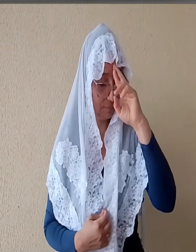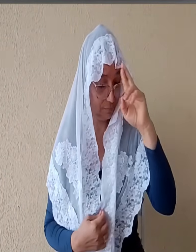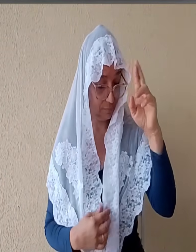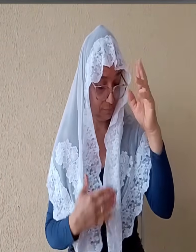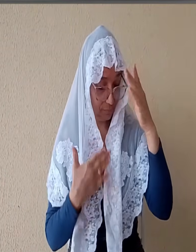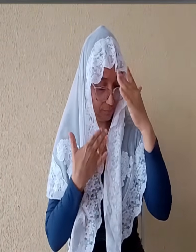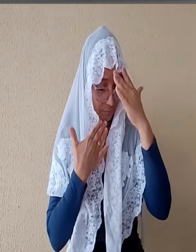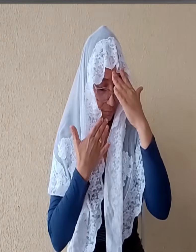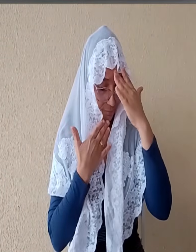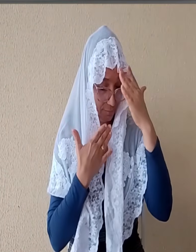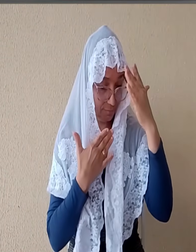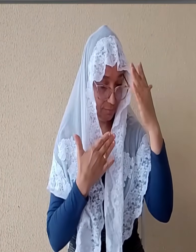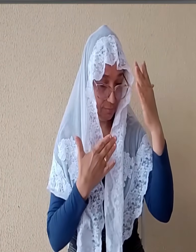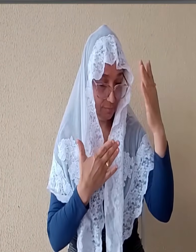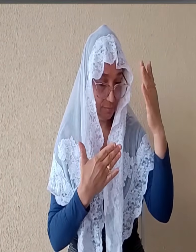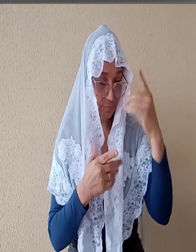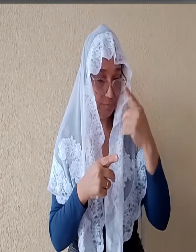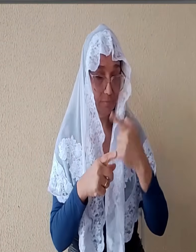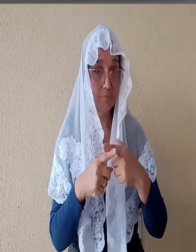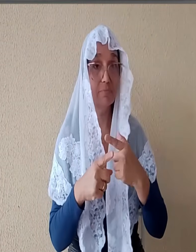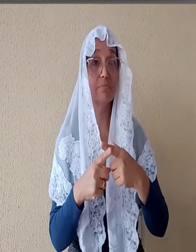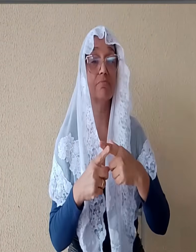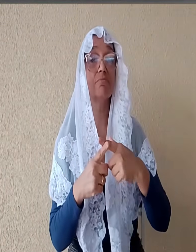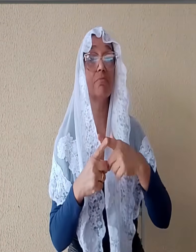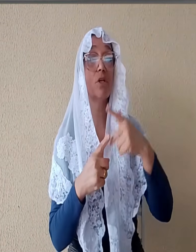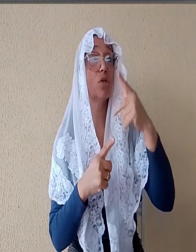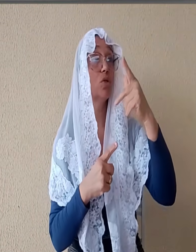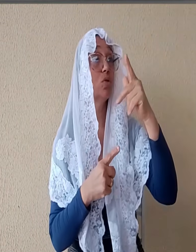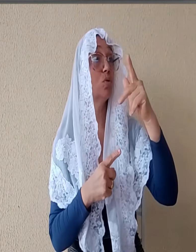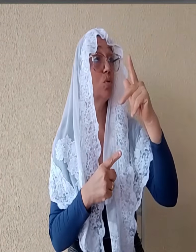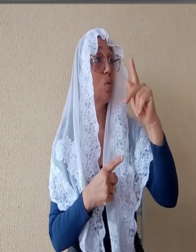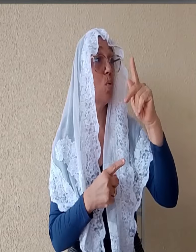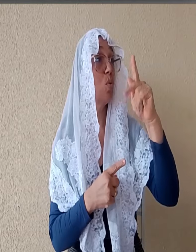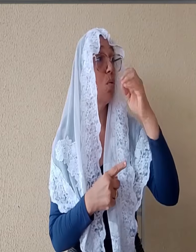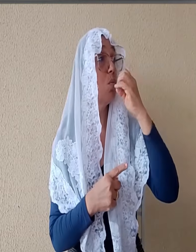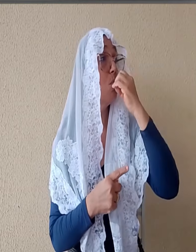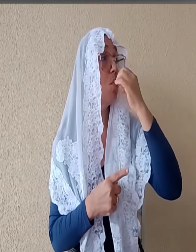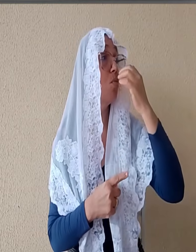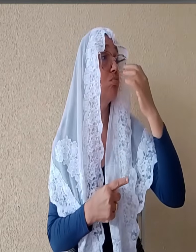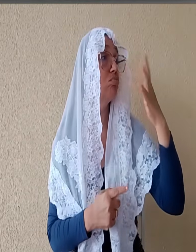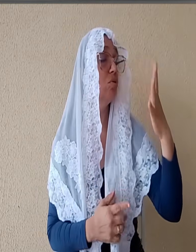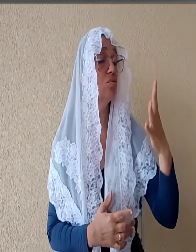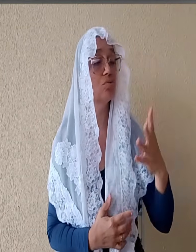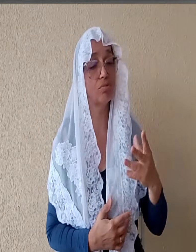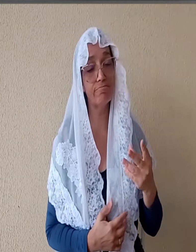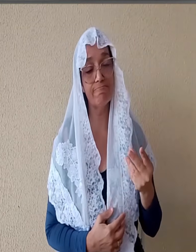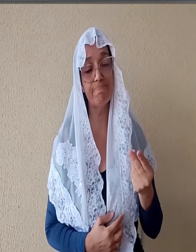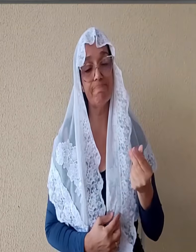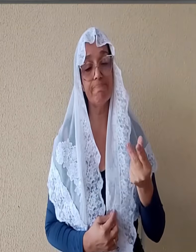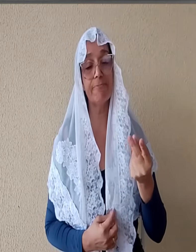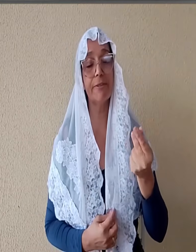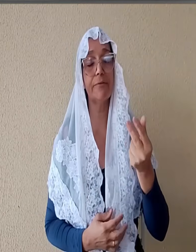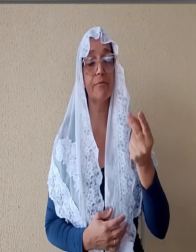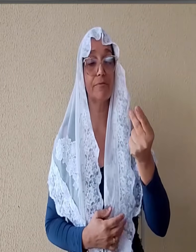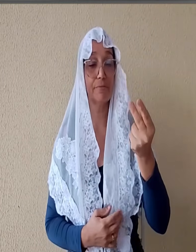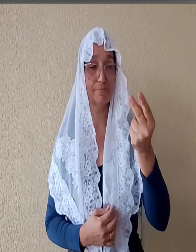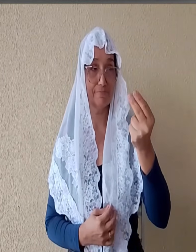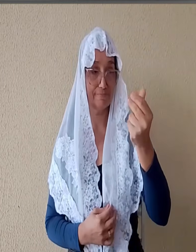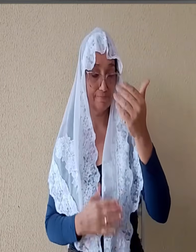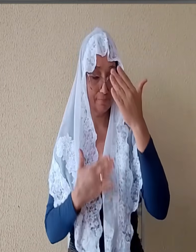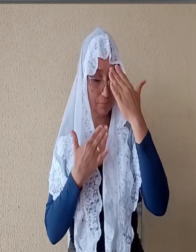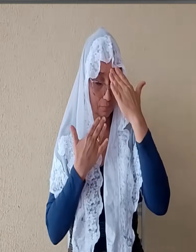Glória a Deus. Mas, glorioso e santo, Aleluia, nós te Jesus. damos, Senhor, Glória a Deus. pelo teus filhos músicos, Senhor, Glória que a tocou Deus. esse